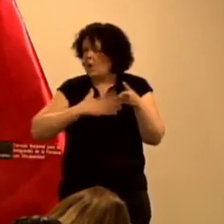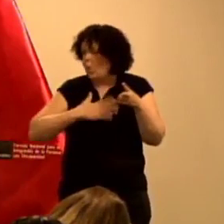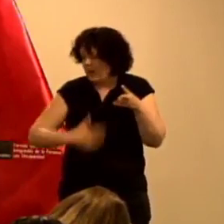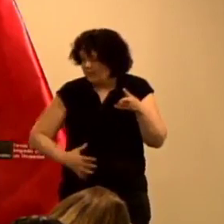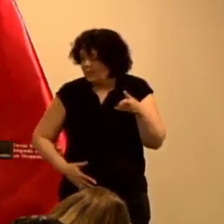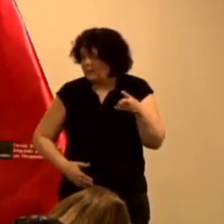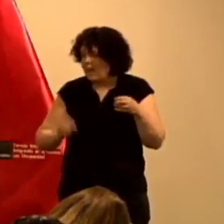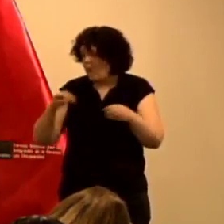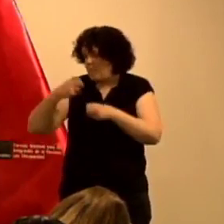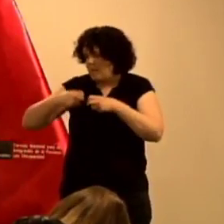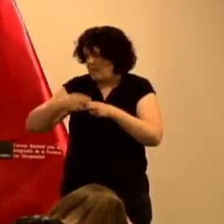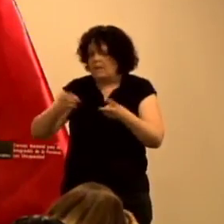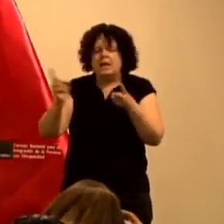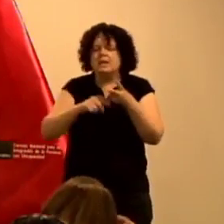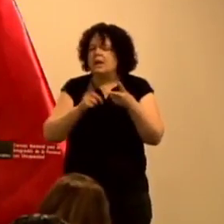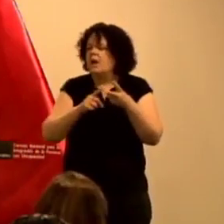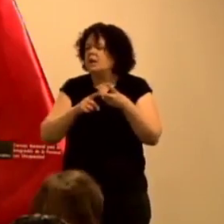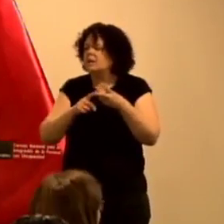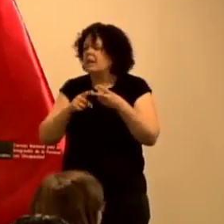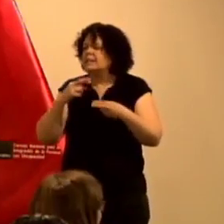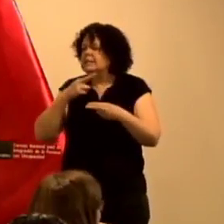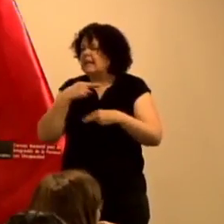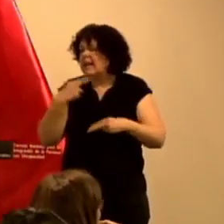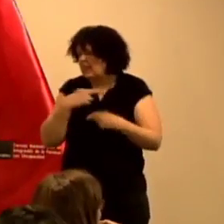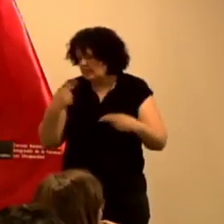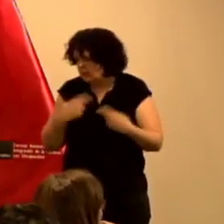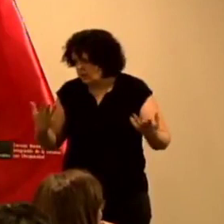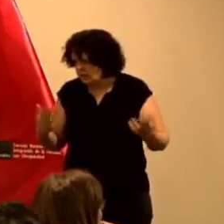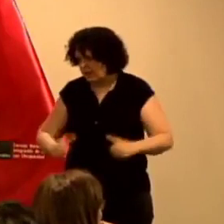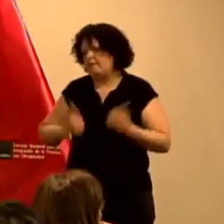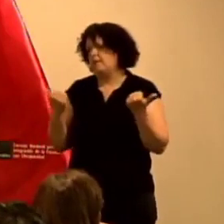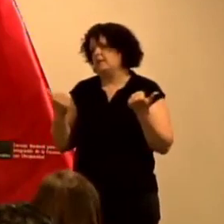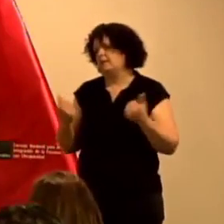que es corporal, y la otra que es la situación de riesgo.